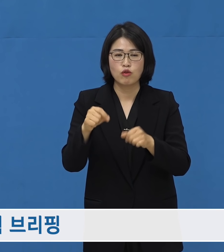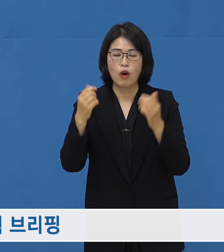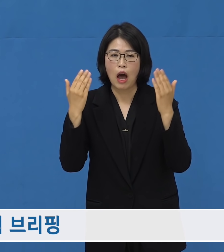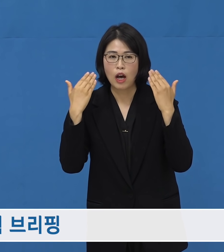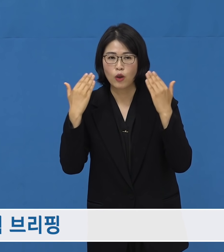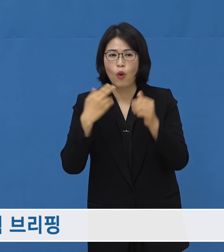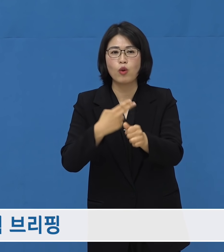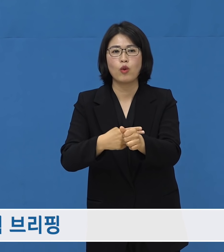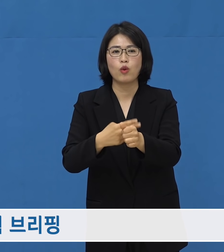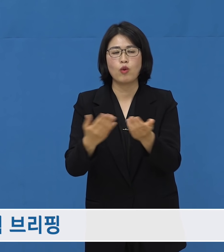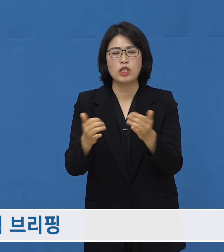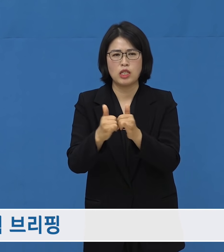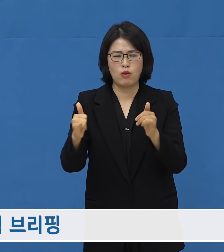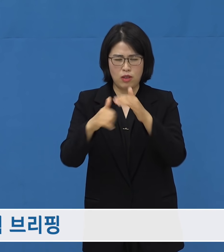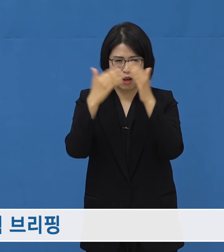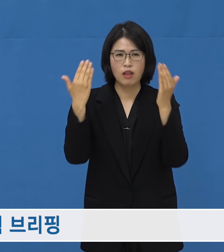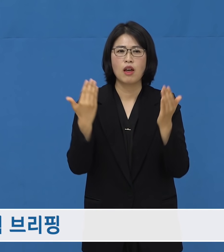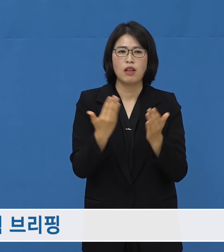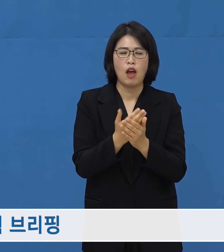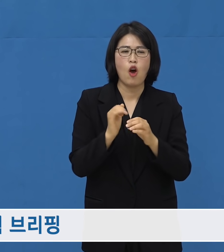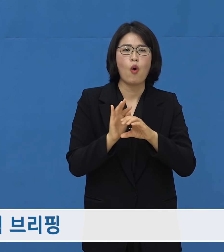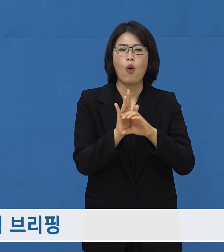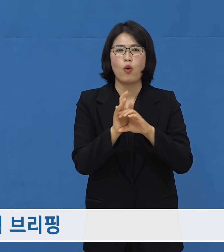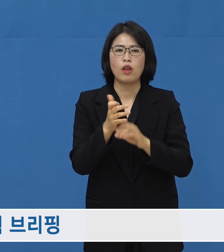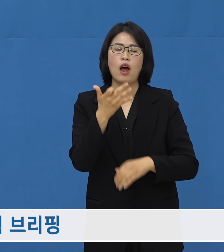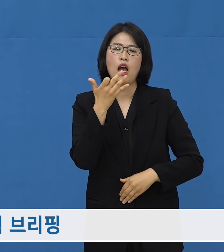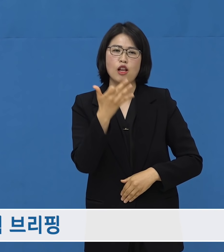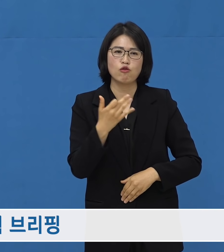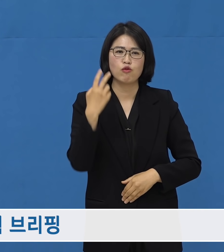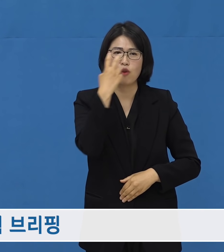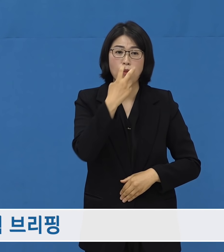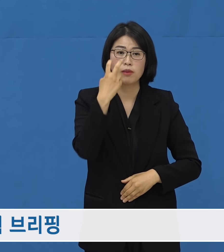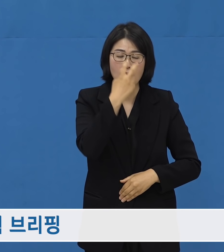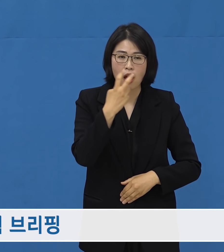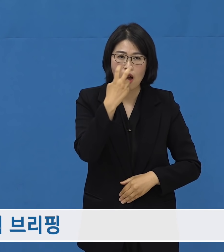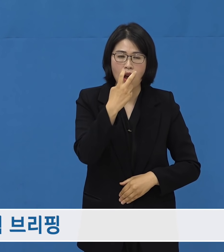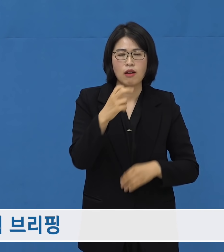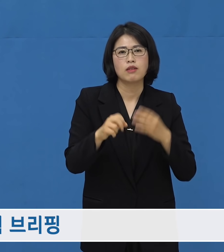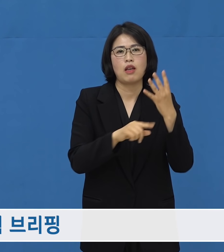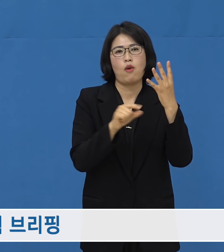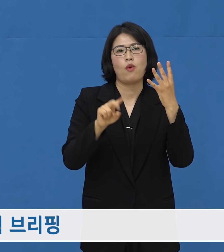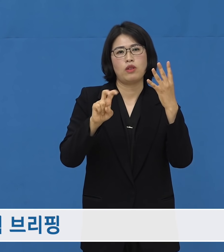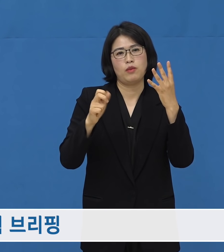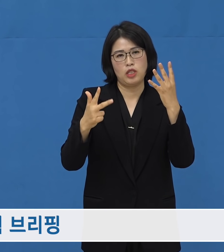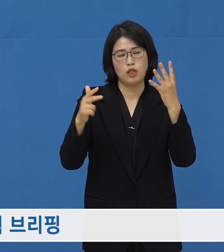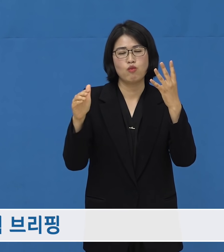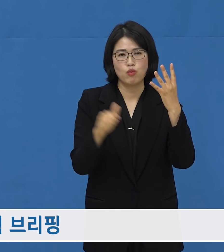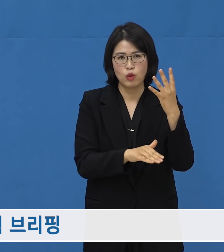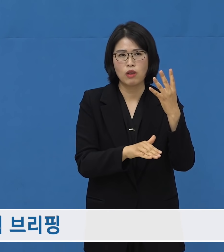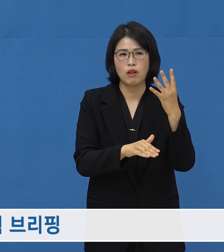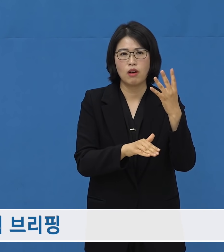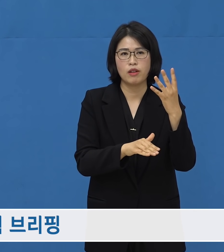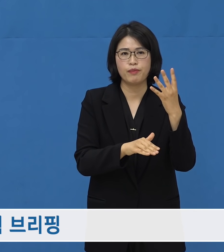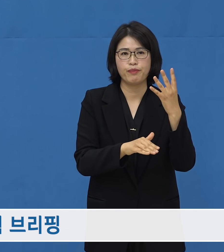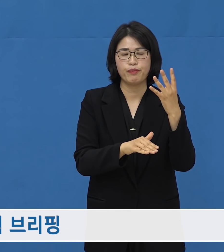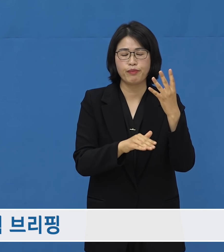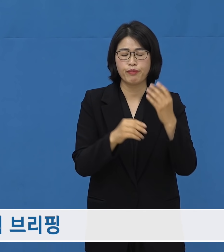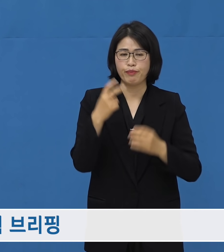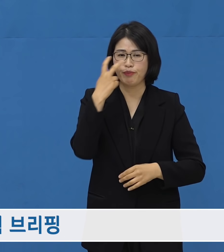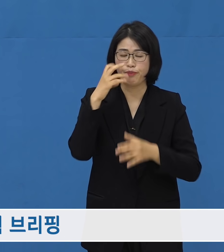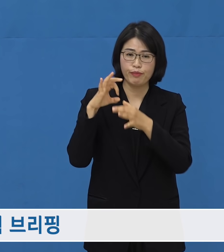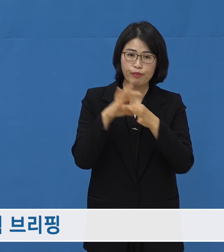교직원 전체를 대상으로 코로나19 검체 검사를 4월 27일부터 실시하고